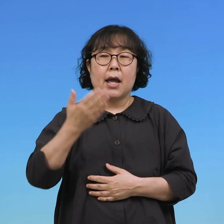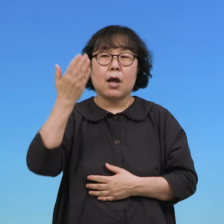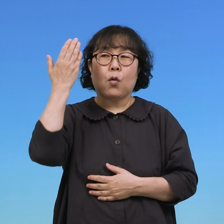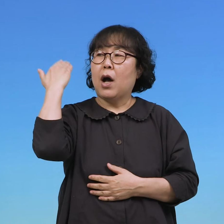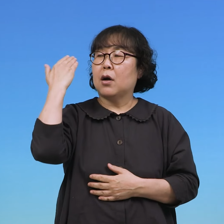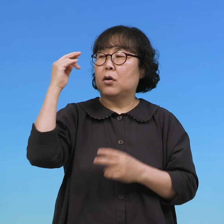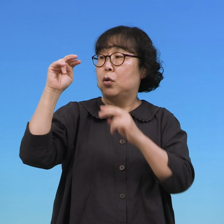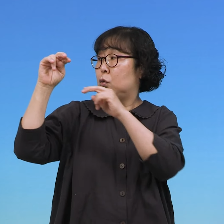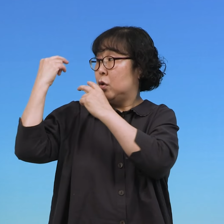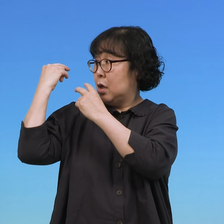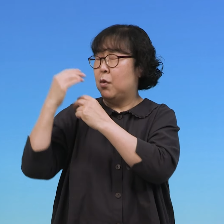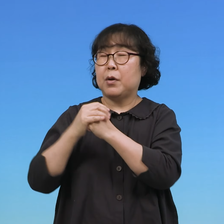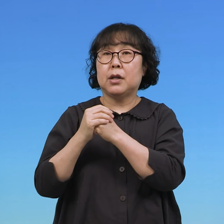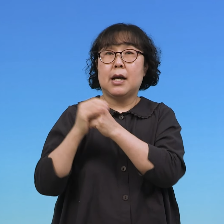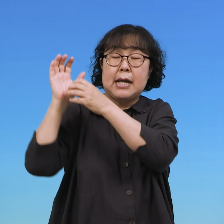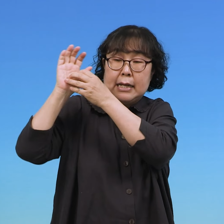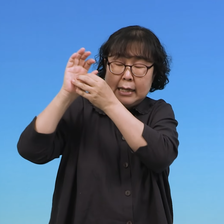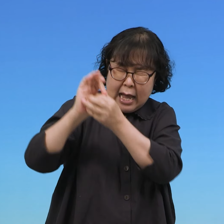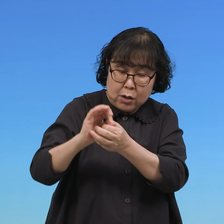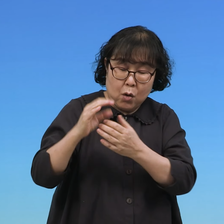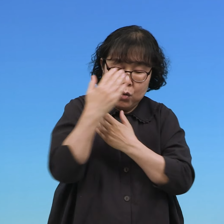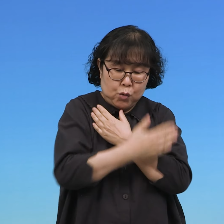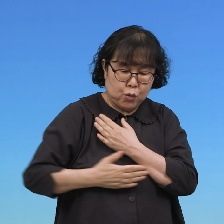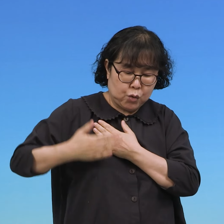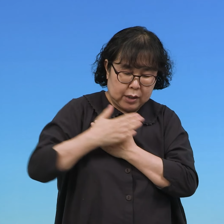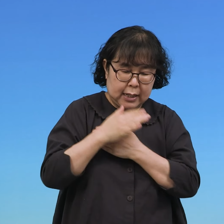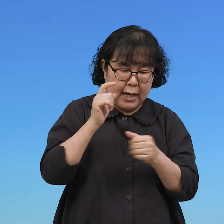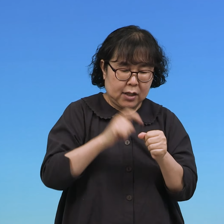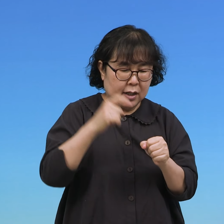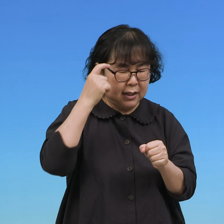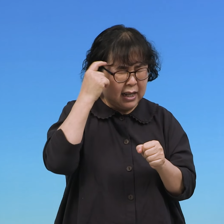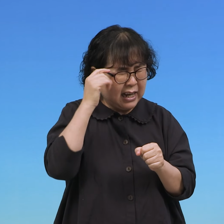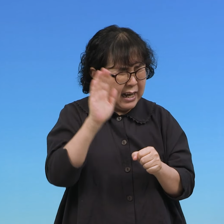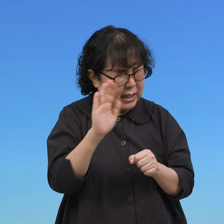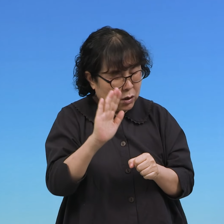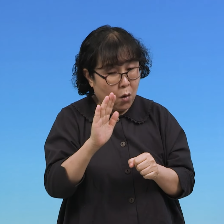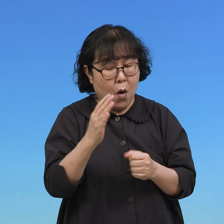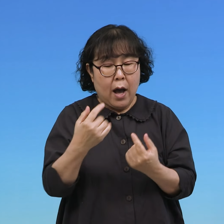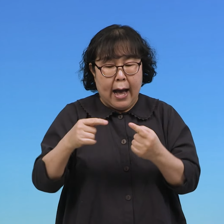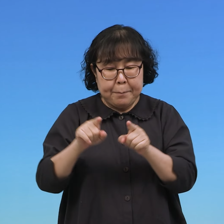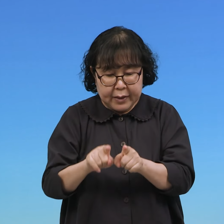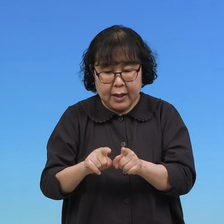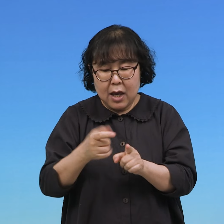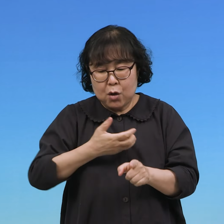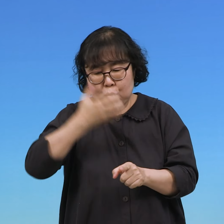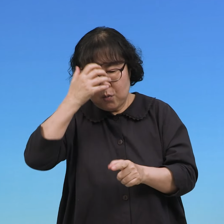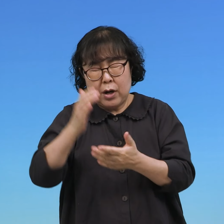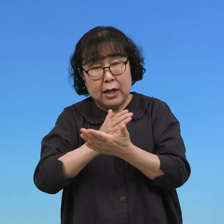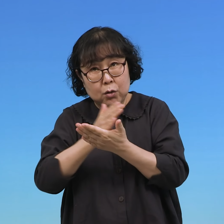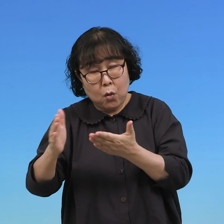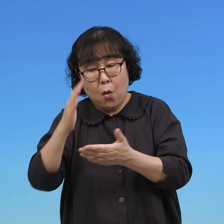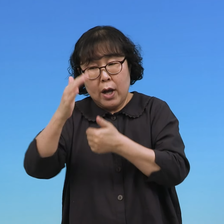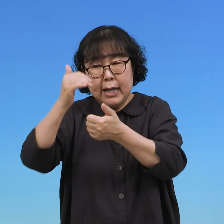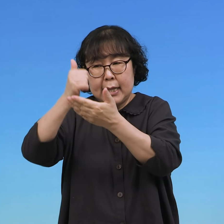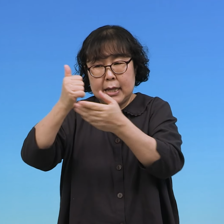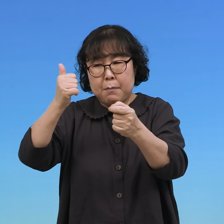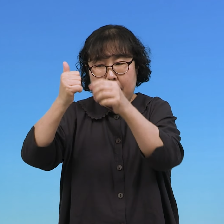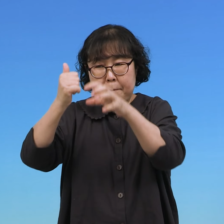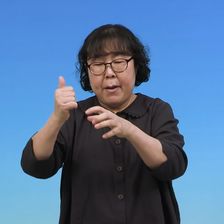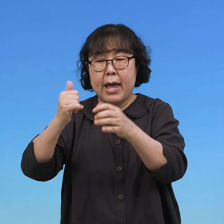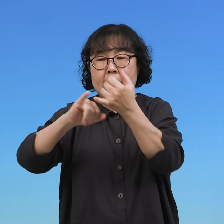시절을 돌아보면은요, 계속 그런 육체적인 쪽으로만 흘러가지 않고 같이 꿈을 나누고 같이 하나님 앞에 언약을